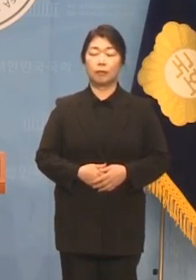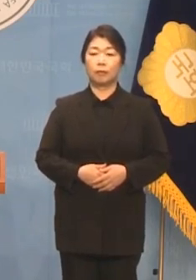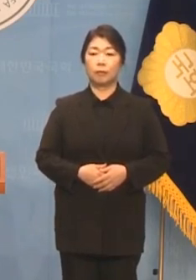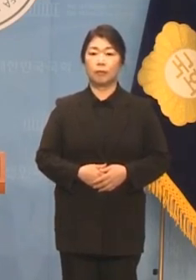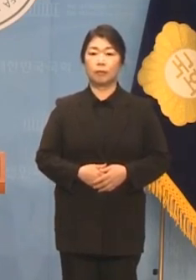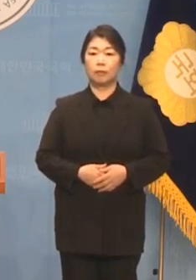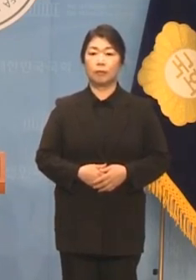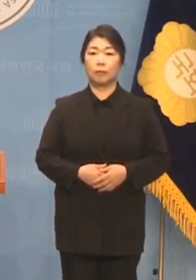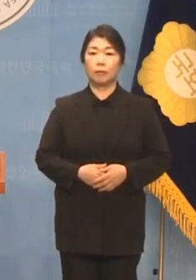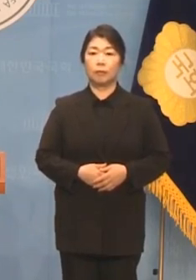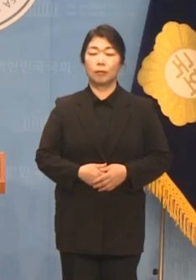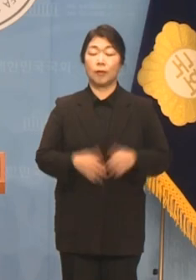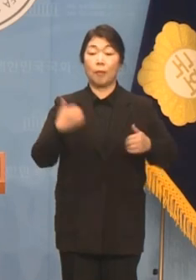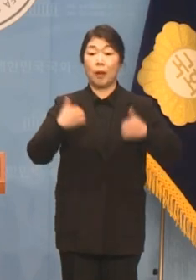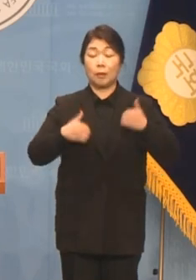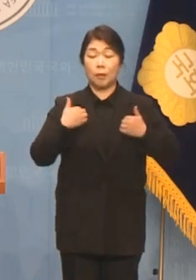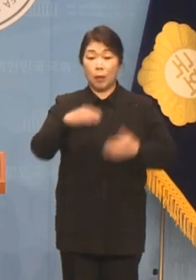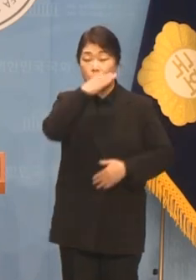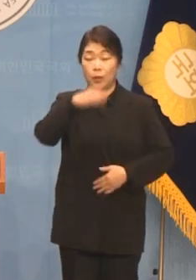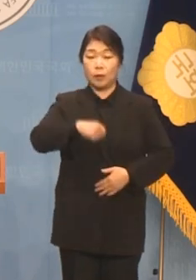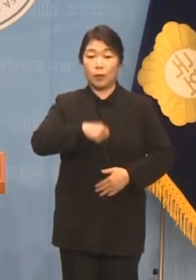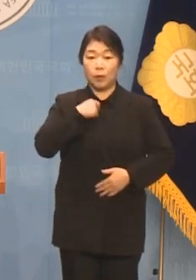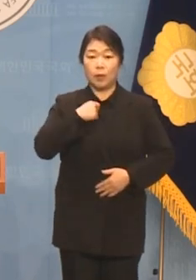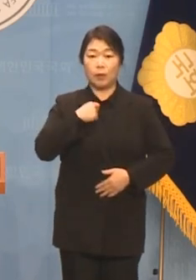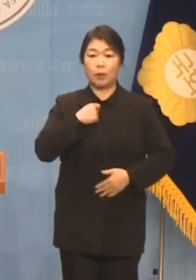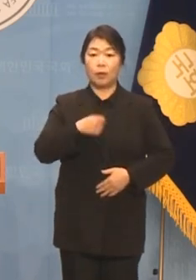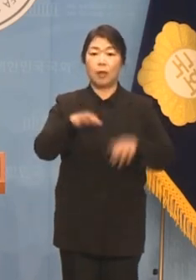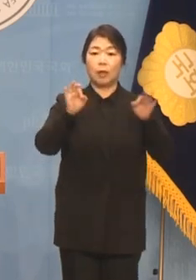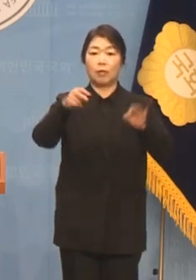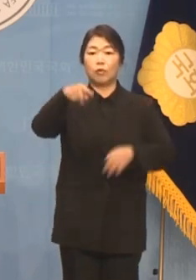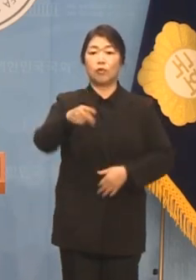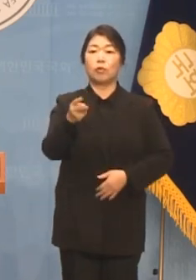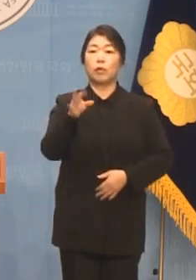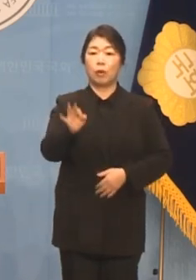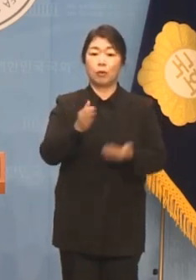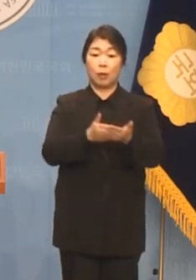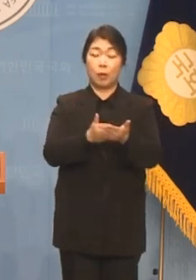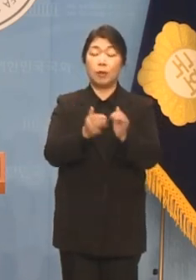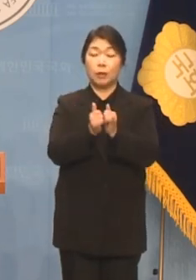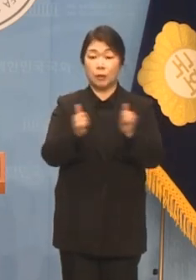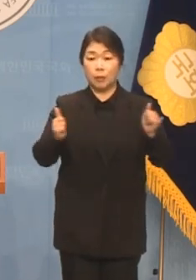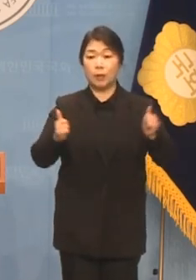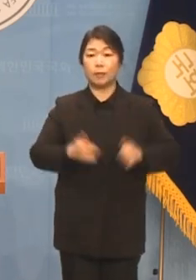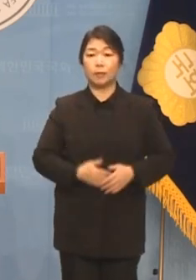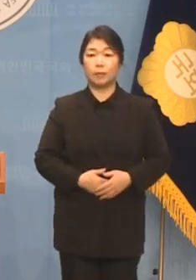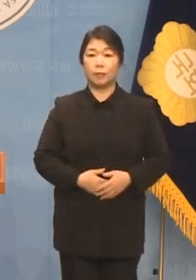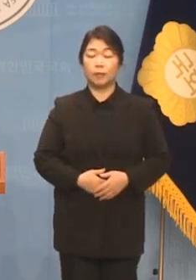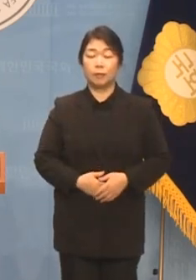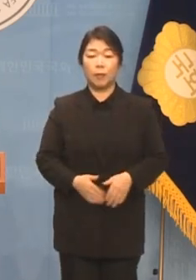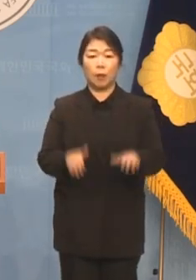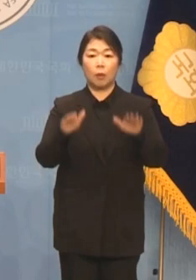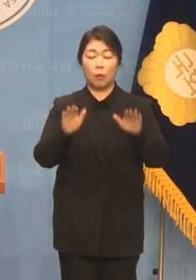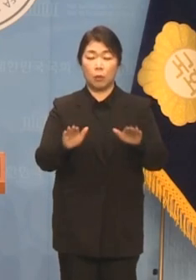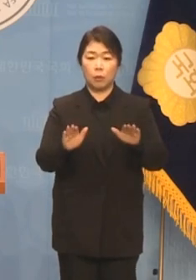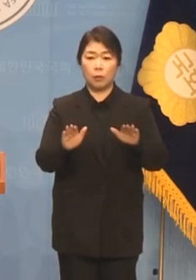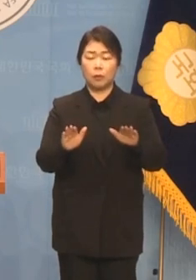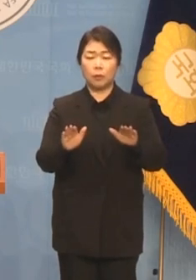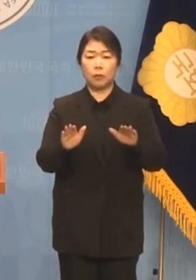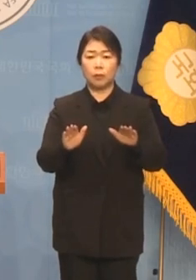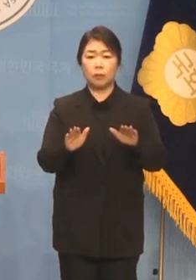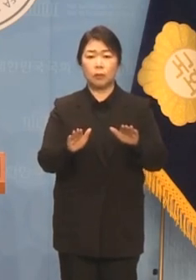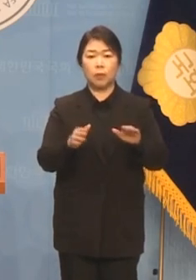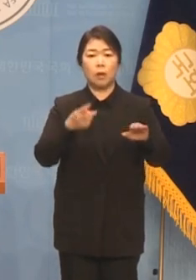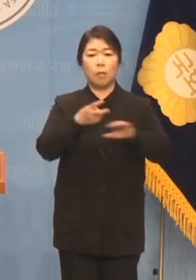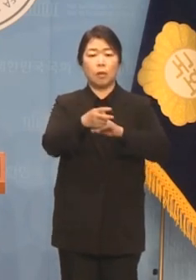보내주세요 반갑습니다 녹색 정의당 김수영 선임 대변인입니다 오늘 이런 어